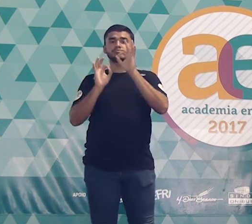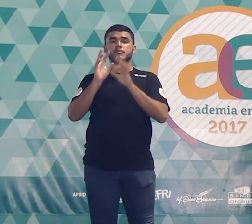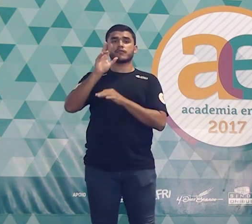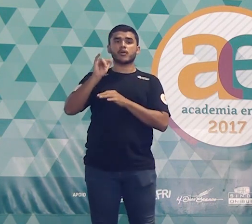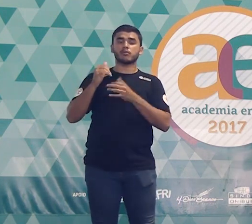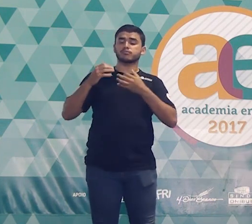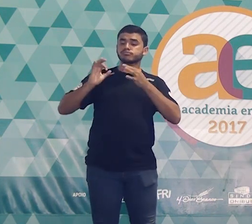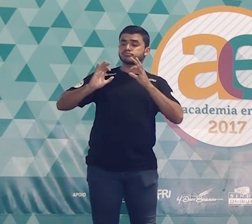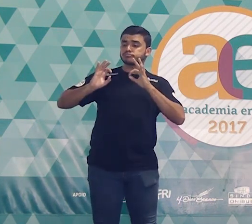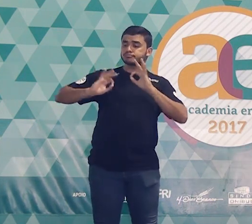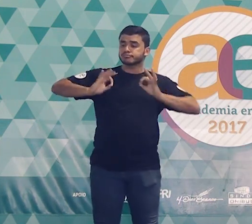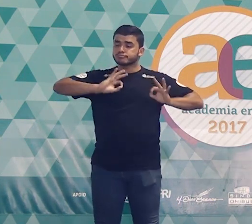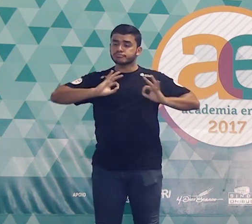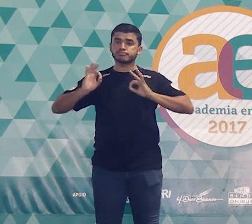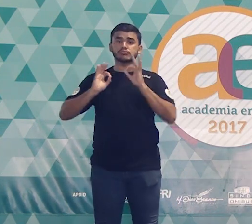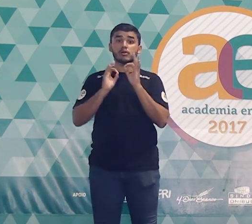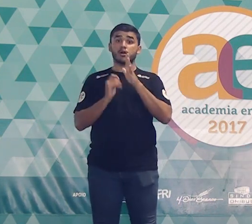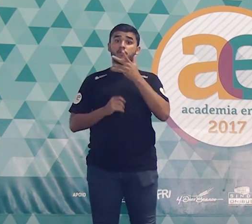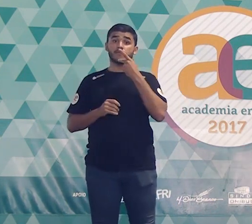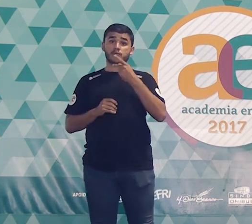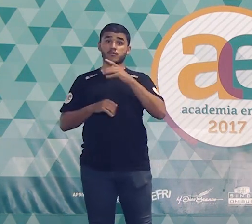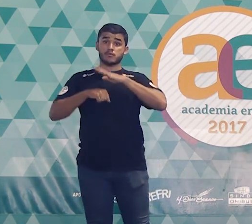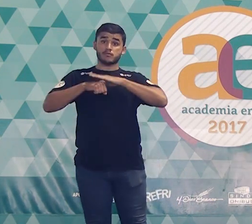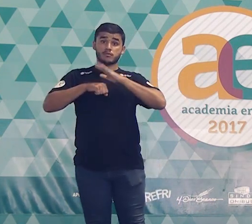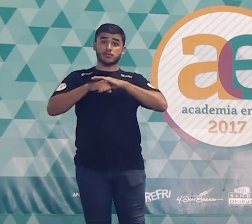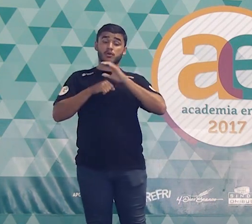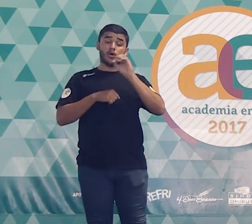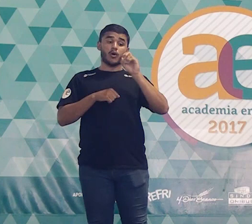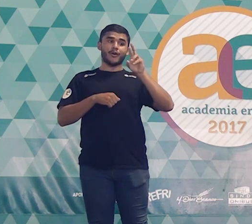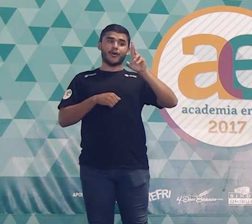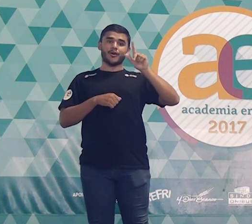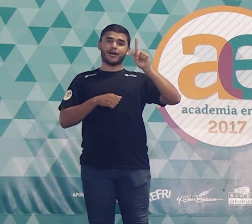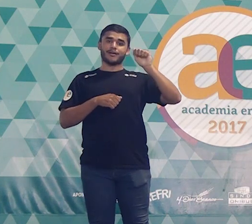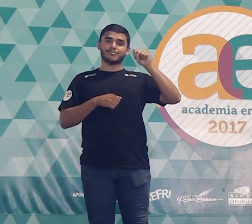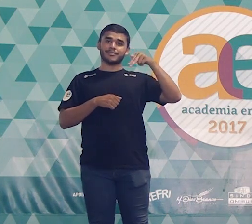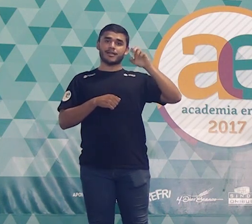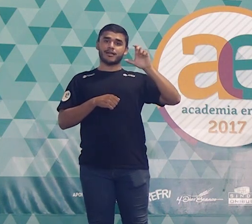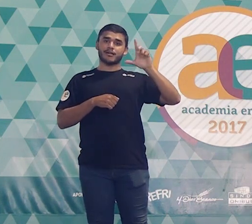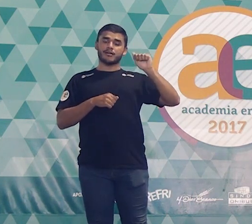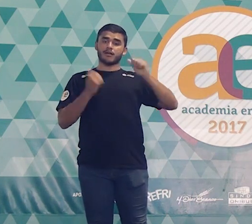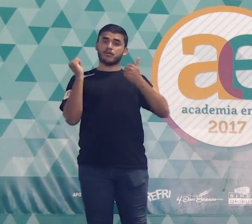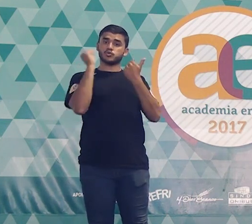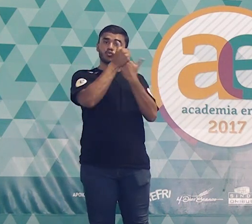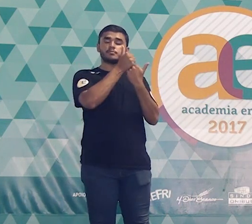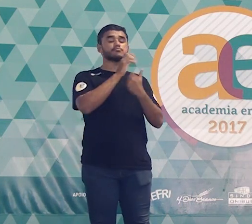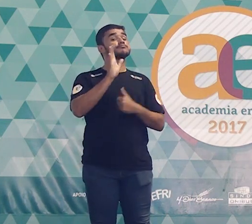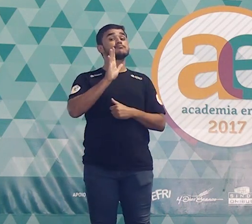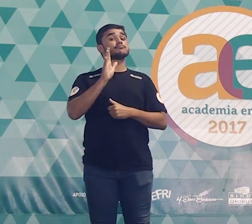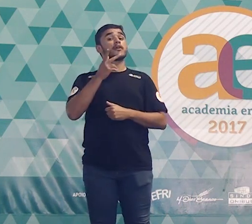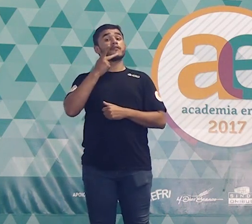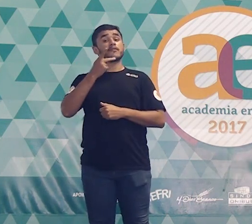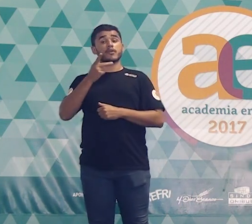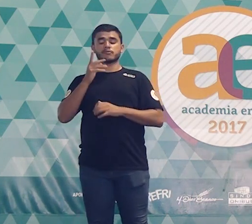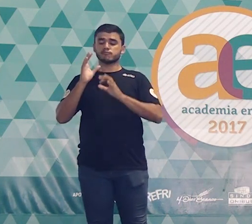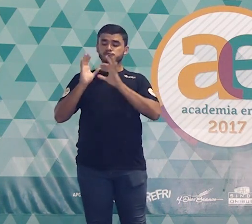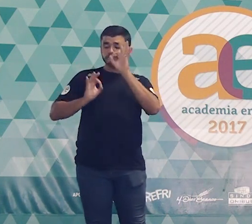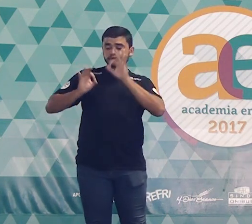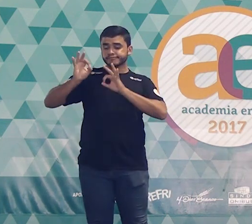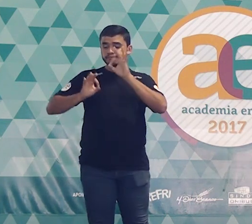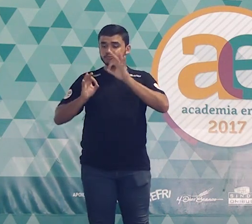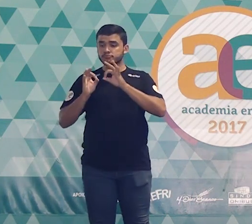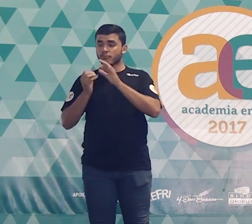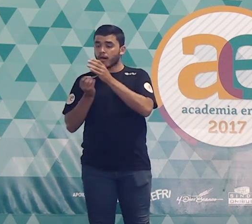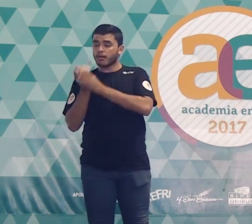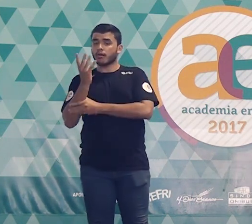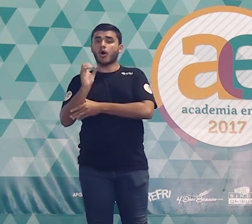zelador. Não é que ele assuma a função da organela, mas ele tenta, por exemplo, formar uma outra organela